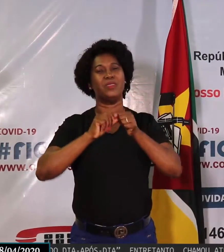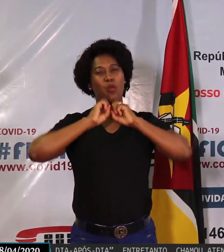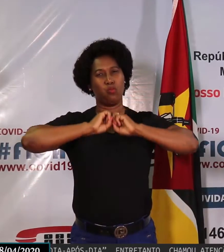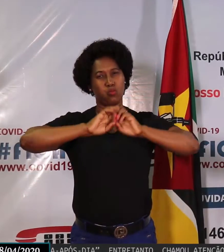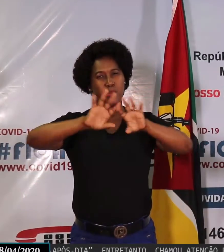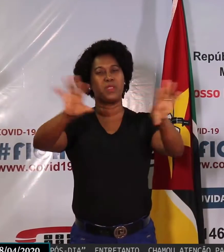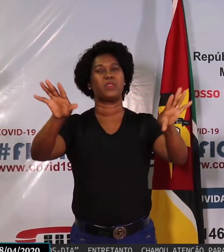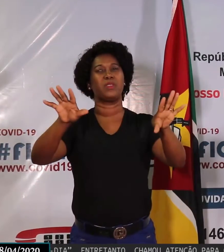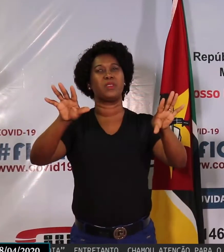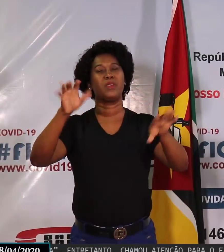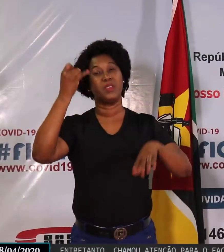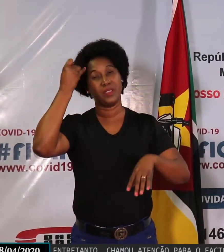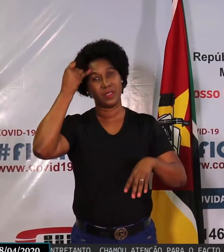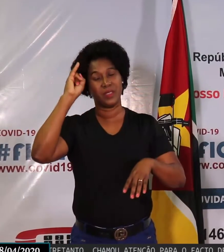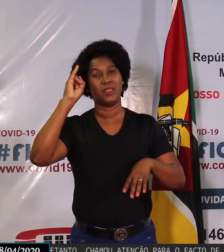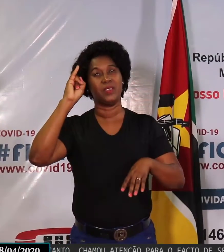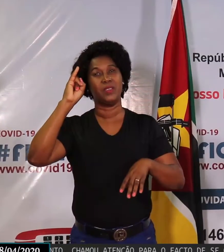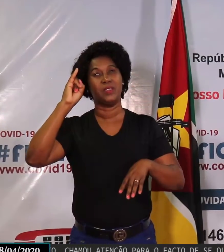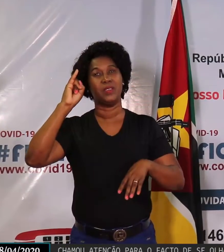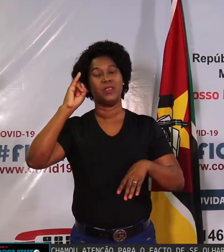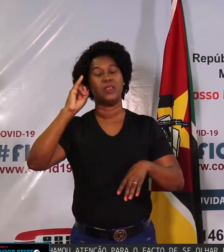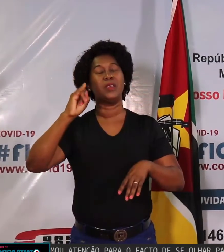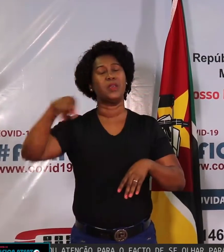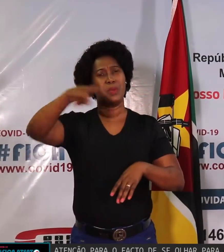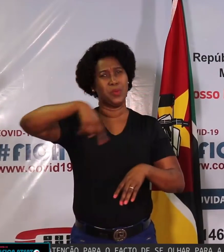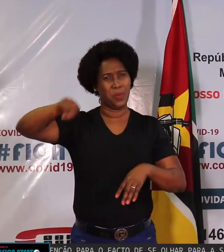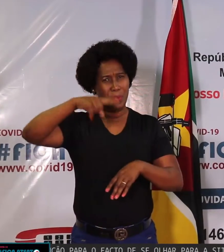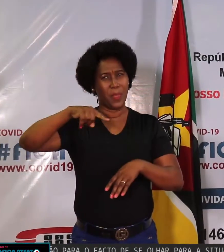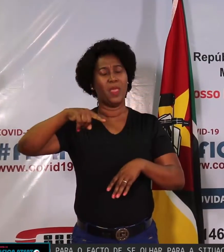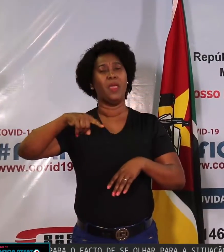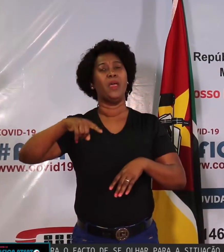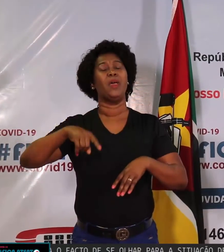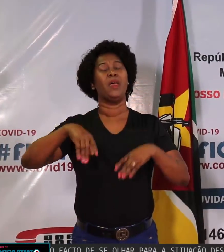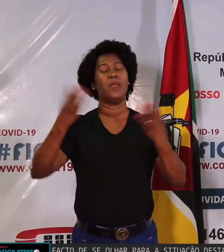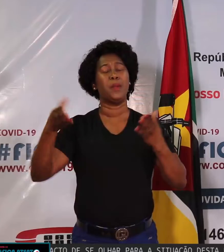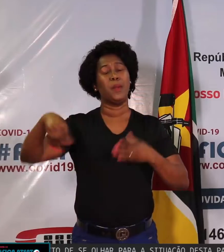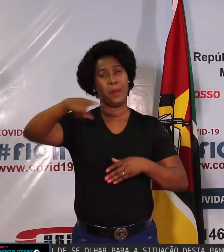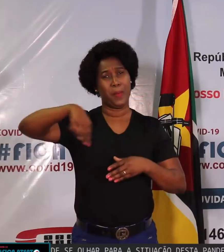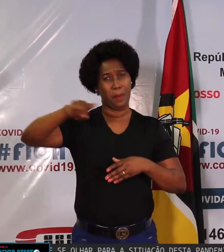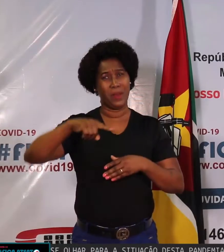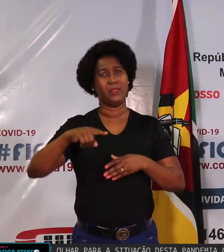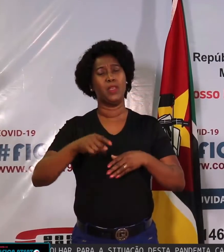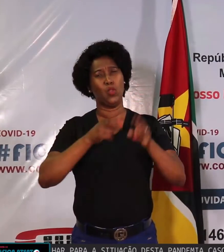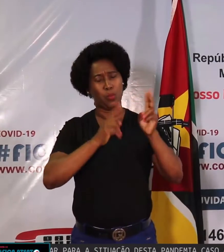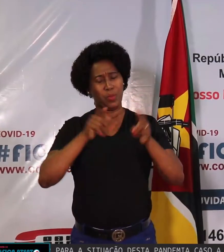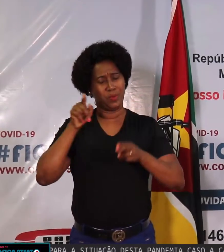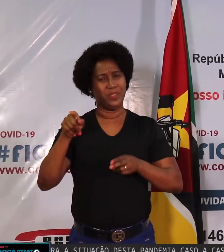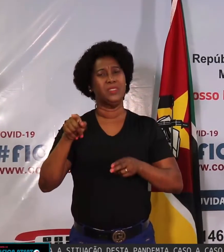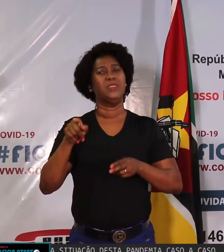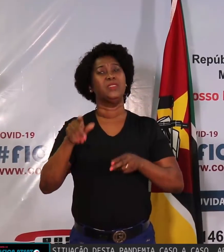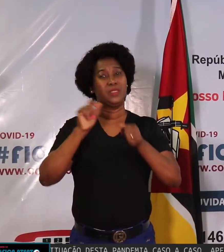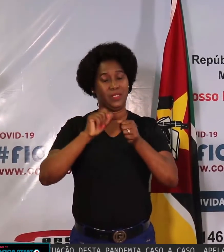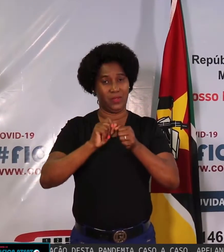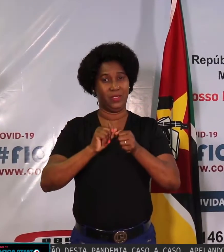desta iniciativa na terminal de Chiquelene e esta é uma atividade que está a acontecer a nível da